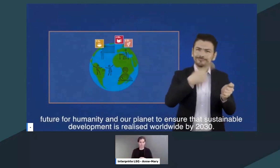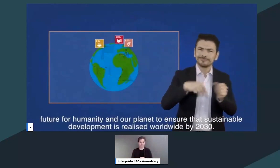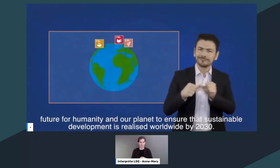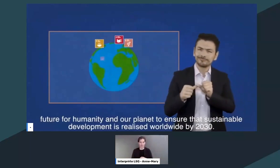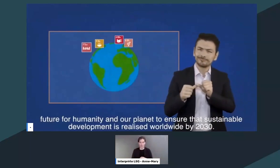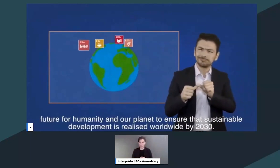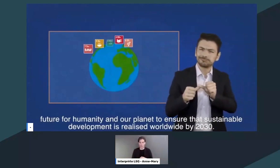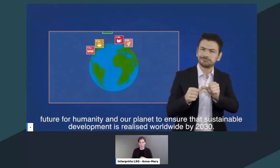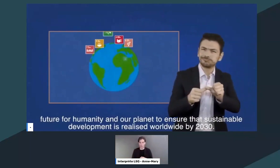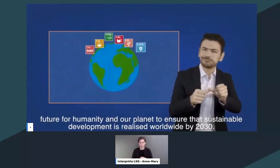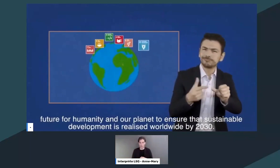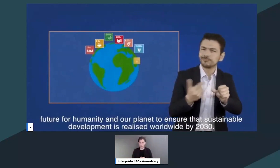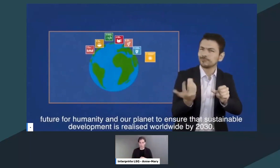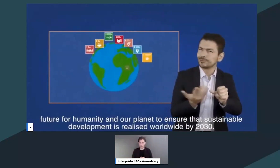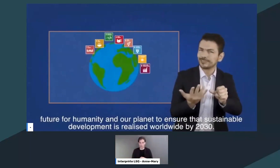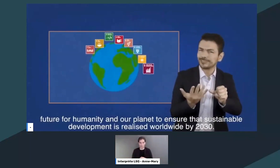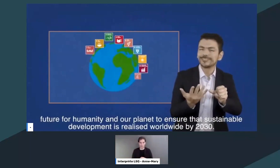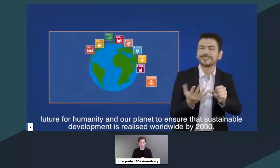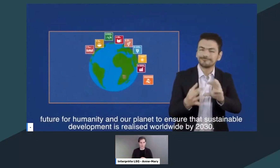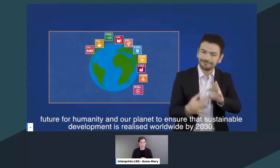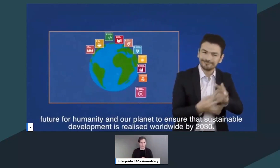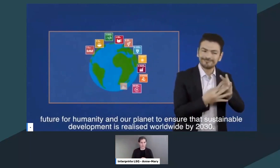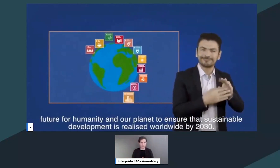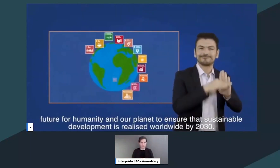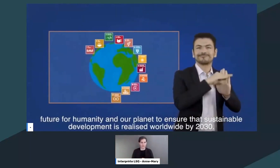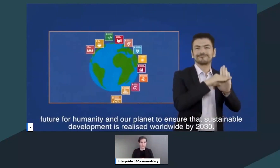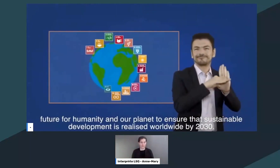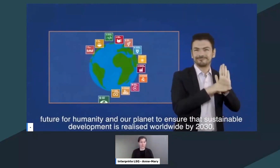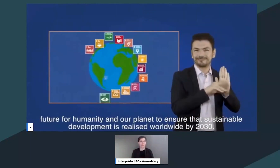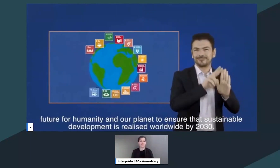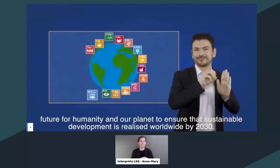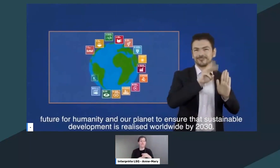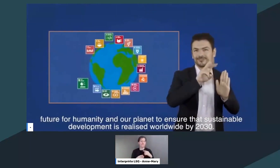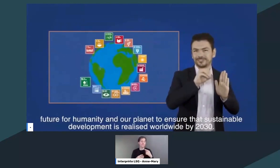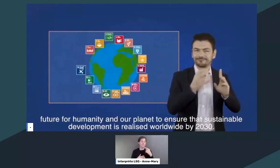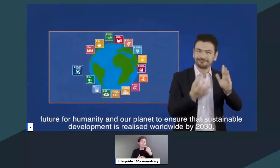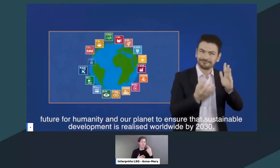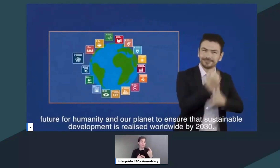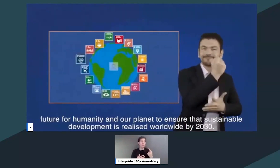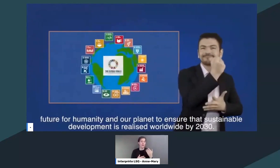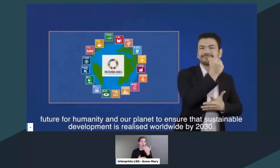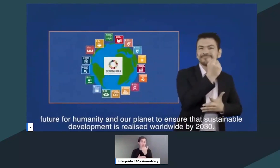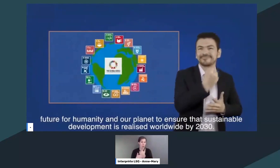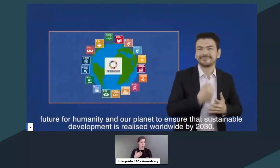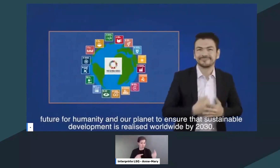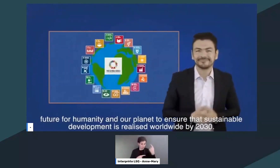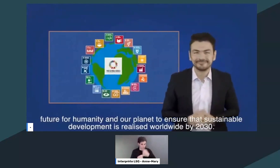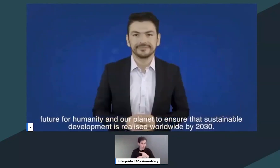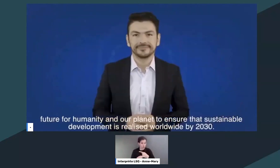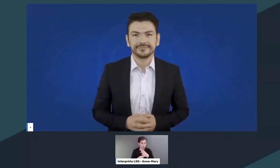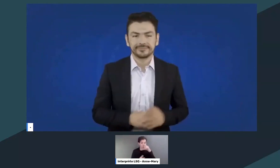membres États de l'Assemblée générale des Nations unies de 2030 pour 2030.